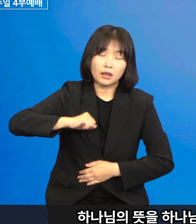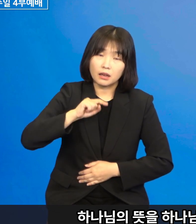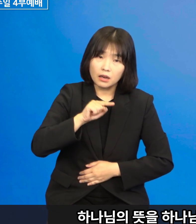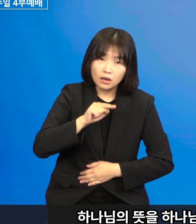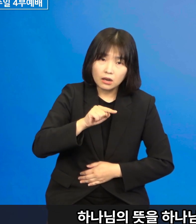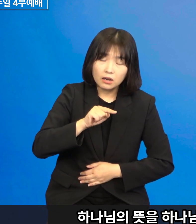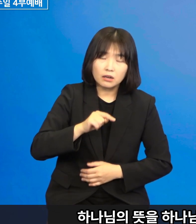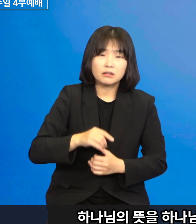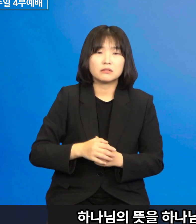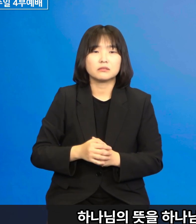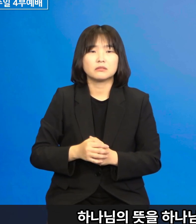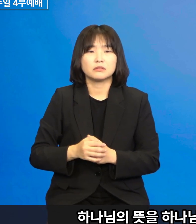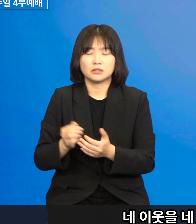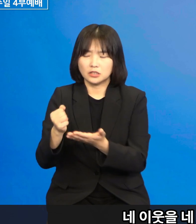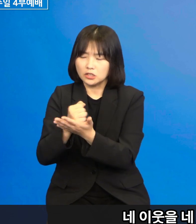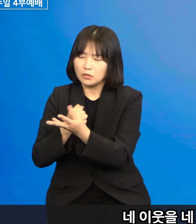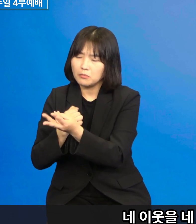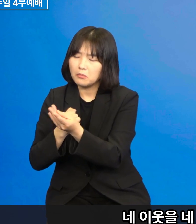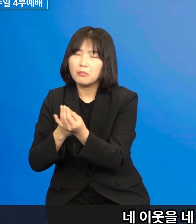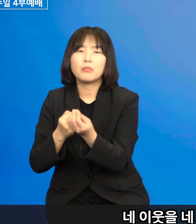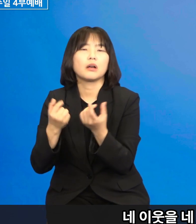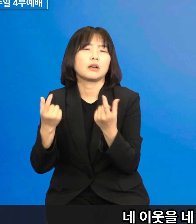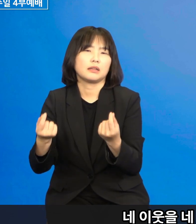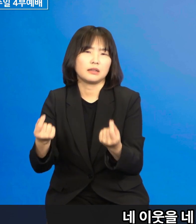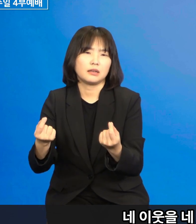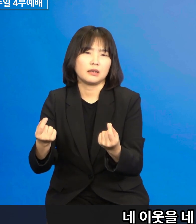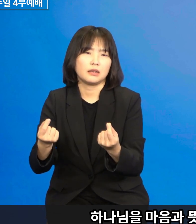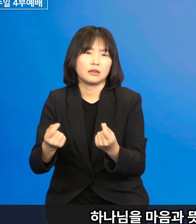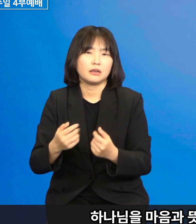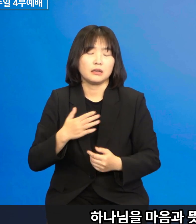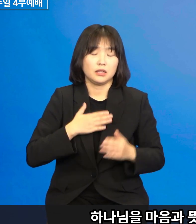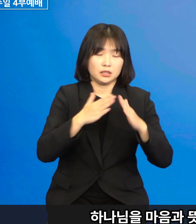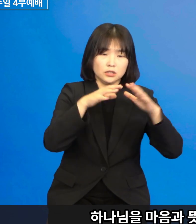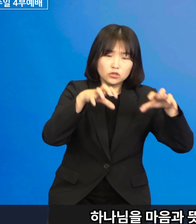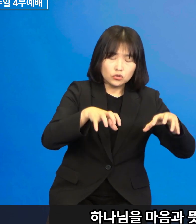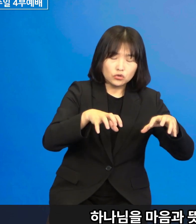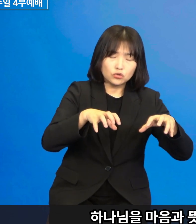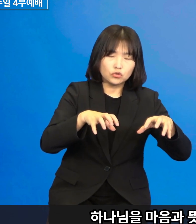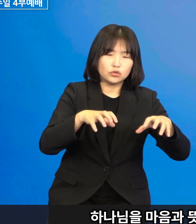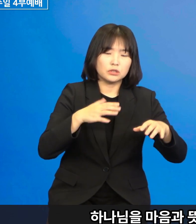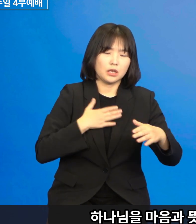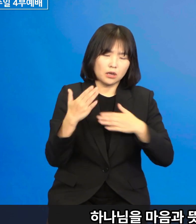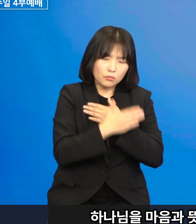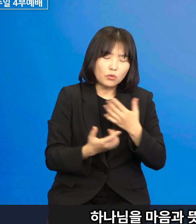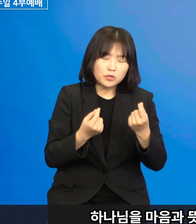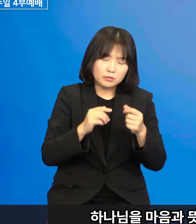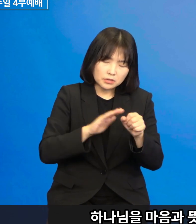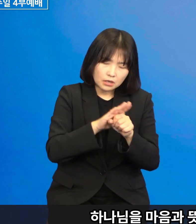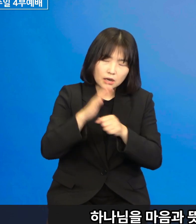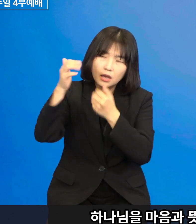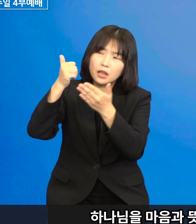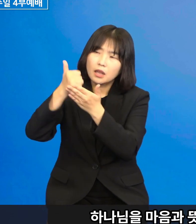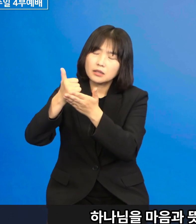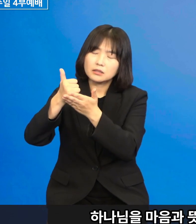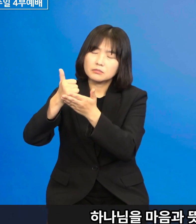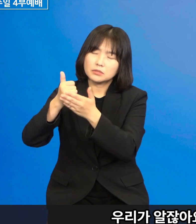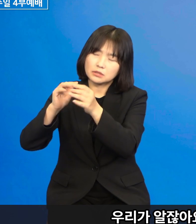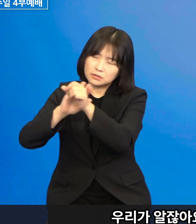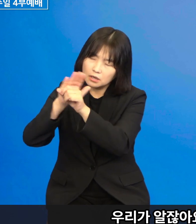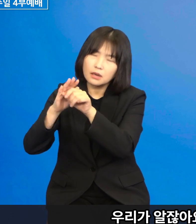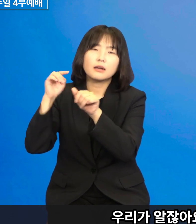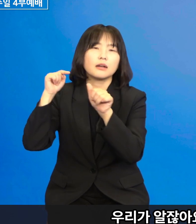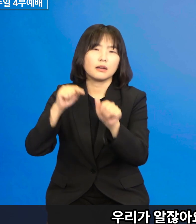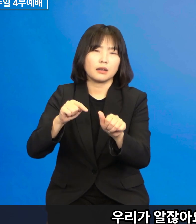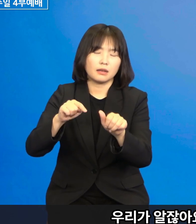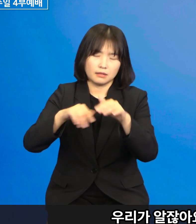하나님의 의도를. 내 이웃을 내 몸과 같이 사랑하라. 하나님을 마음과 뜻과 목숨을 다해 사랑하라.